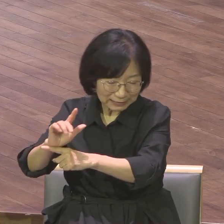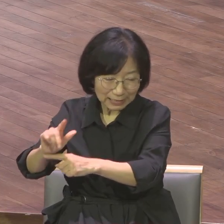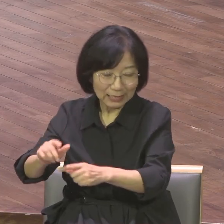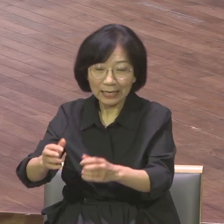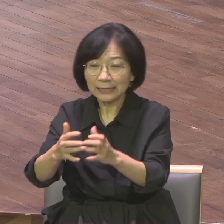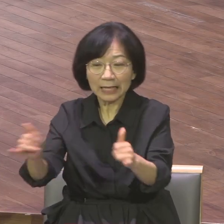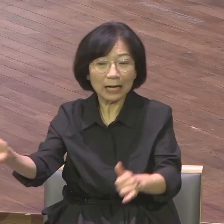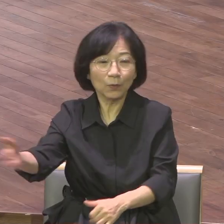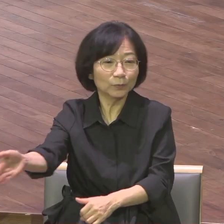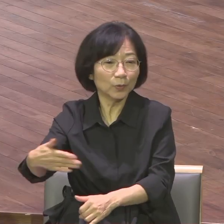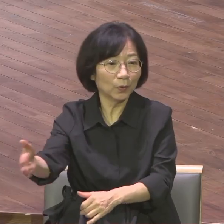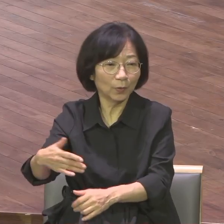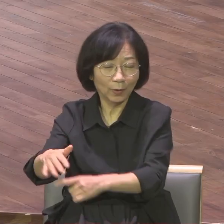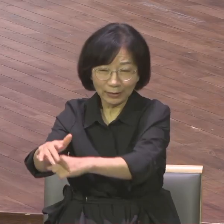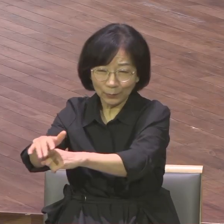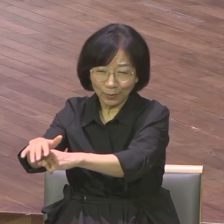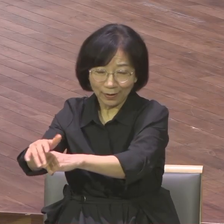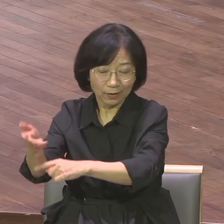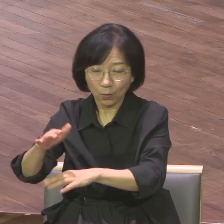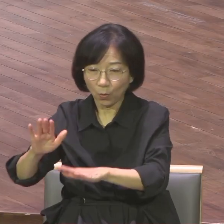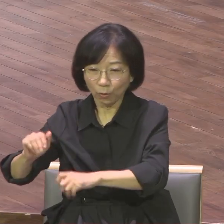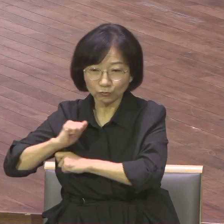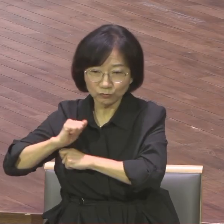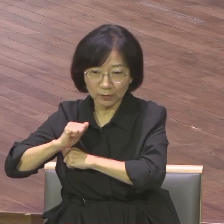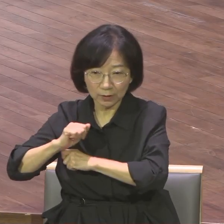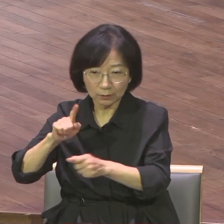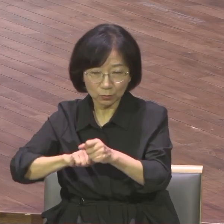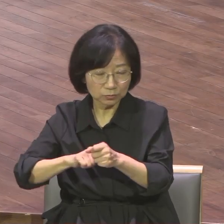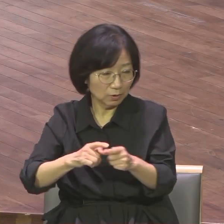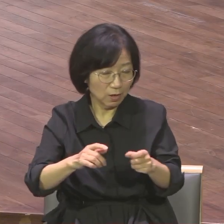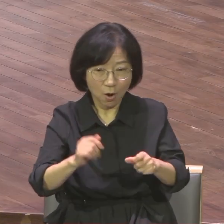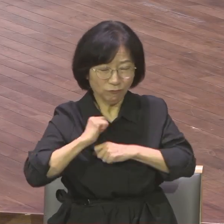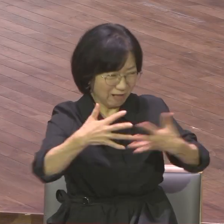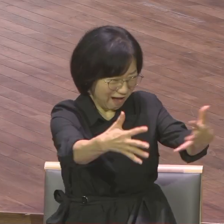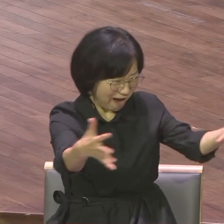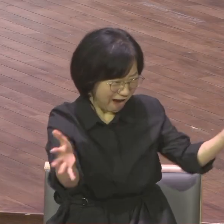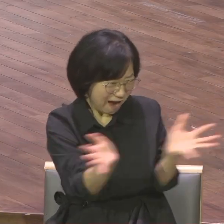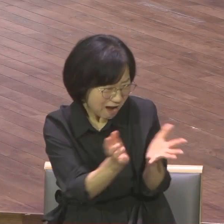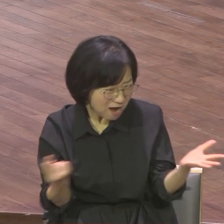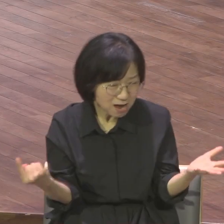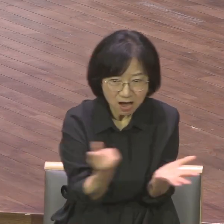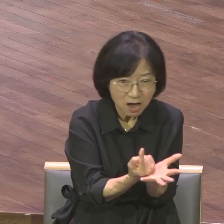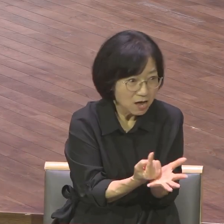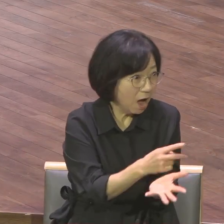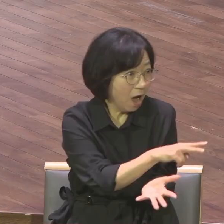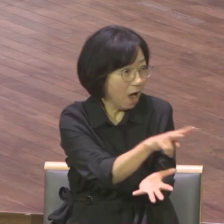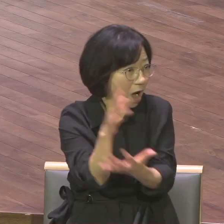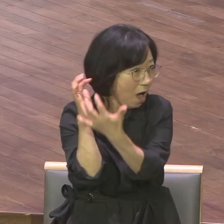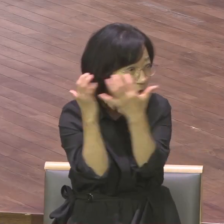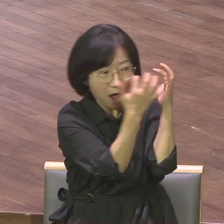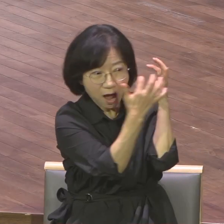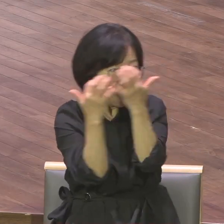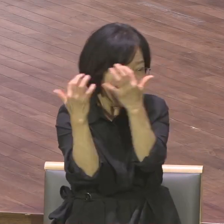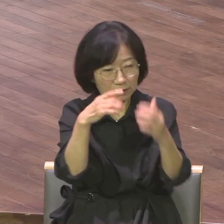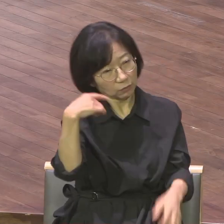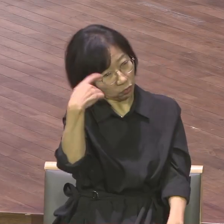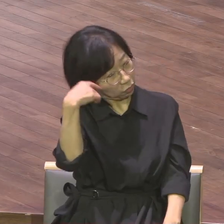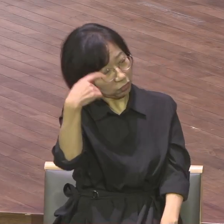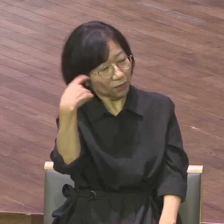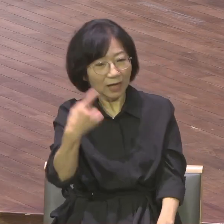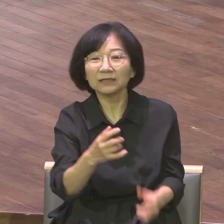깡시골에 평생 살았는데 군대 간다고 왔는데 막 사람들이 많으니까 정신이 돌아버려. 그 정도였어요 그때는.